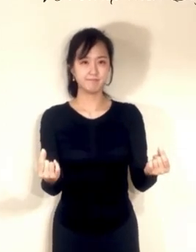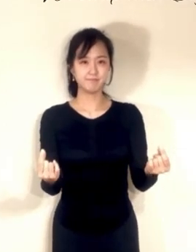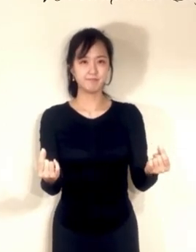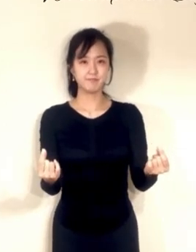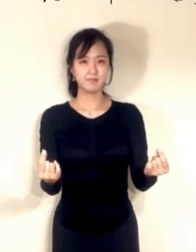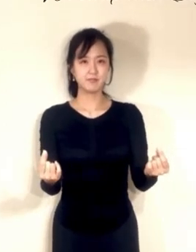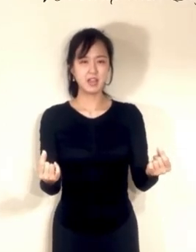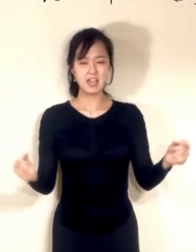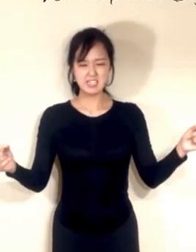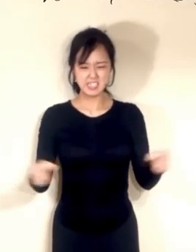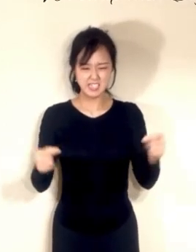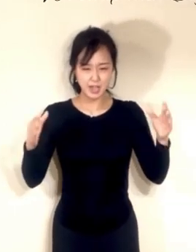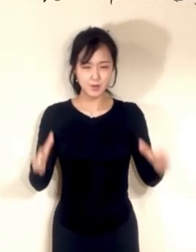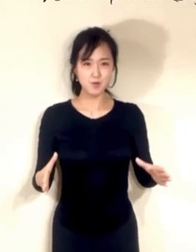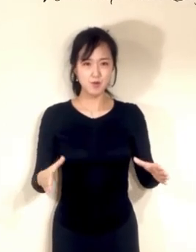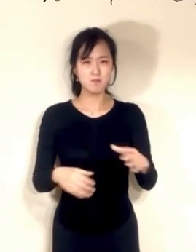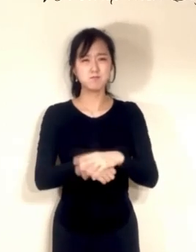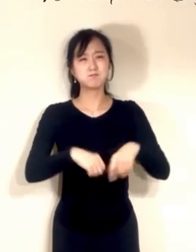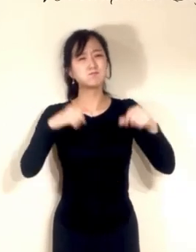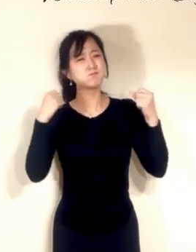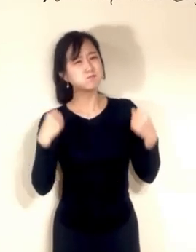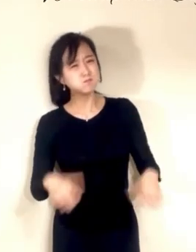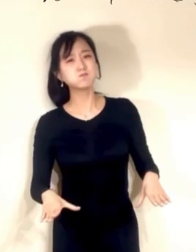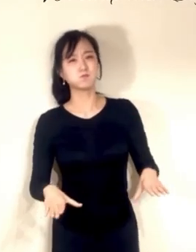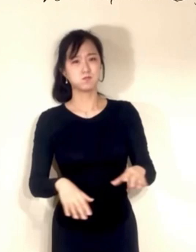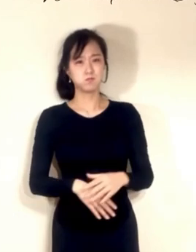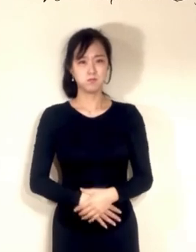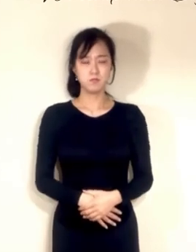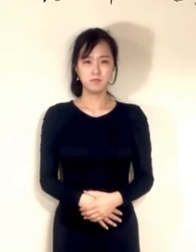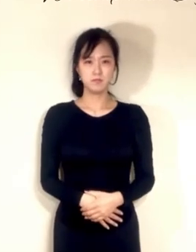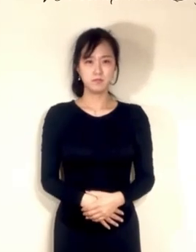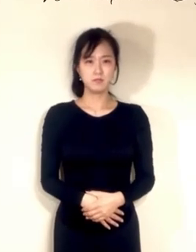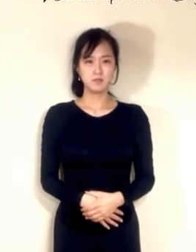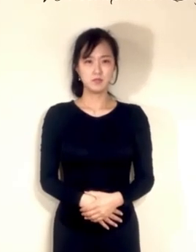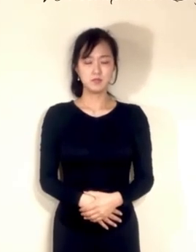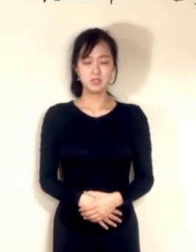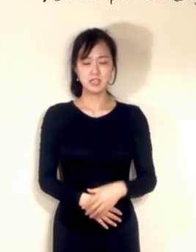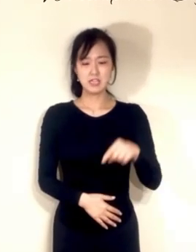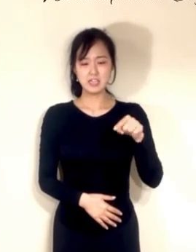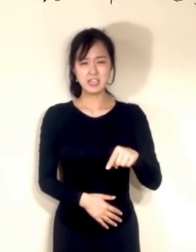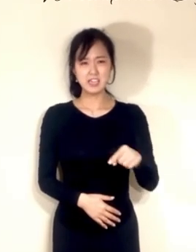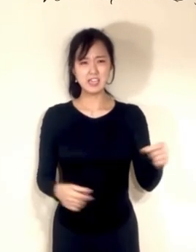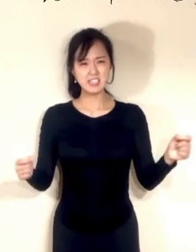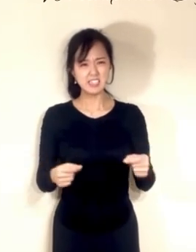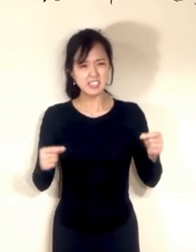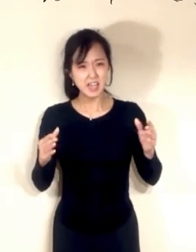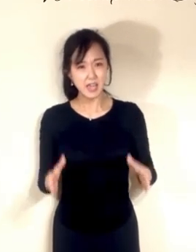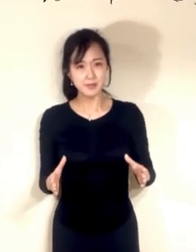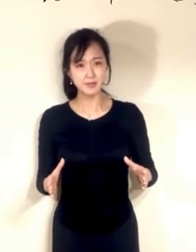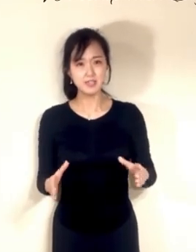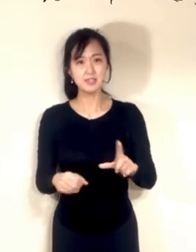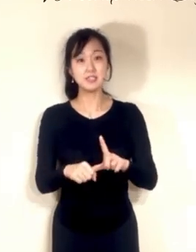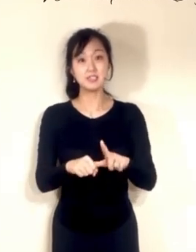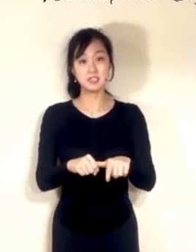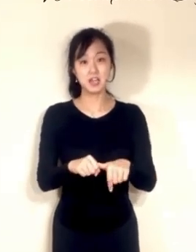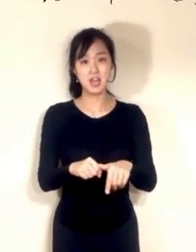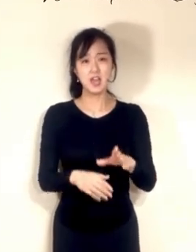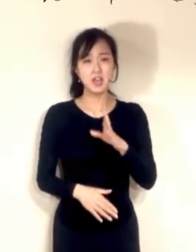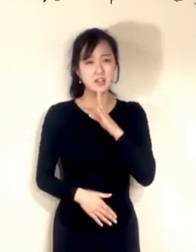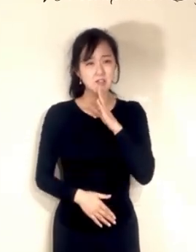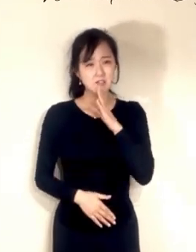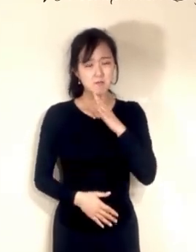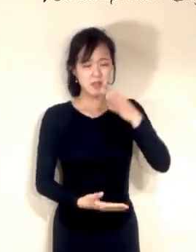덧없는 인생입니다. 우리에게 주어진 이 시간, 이 짧은 시간을 정말로 가치 있게